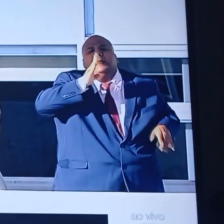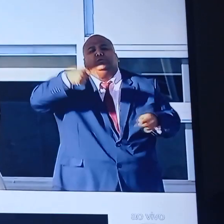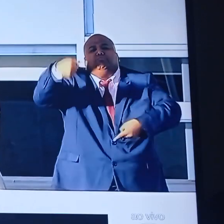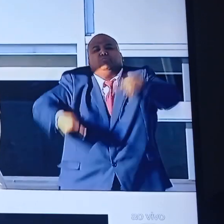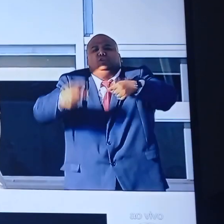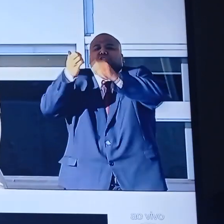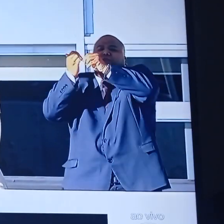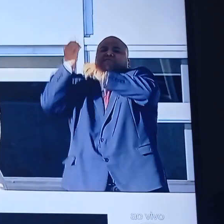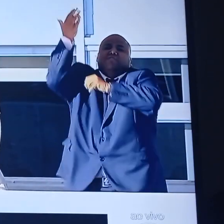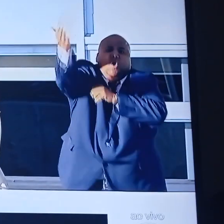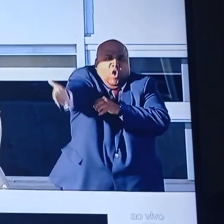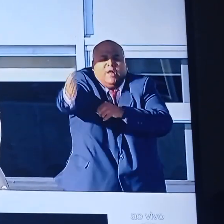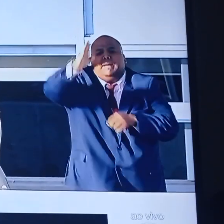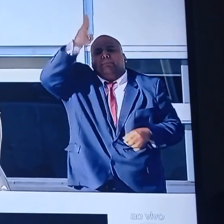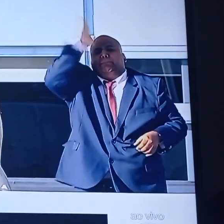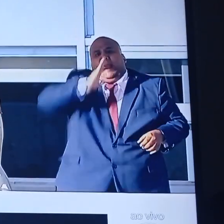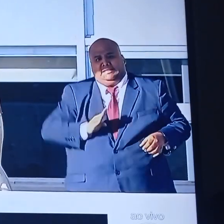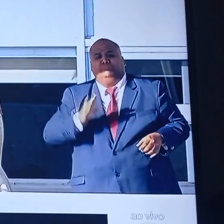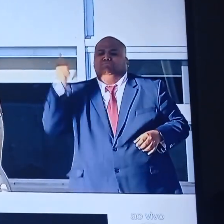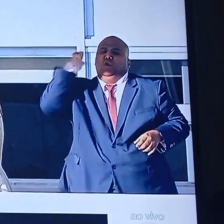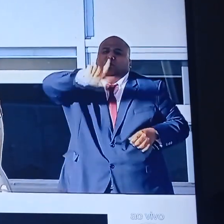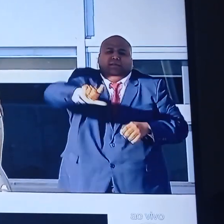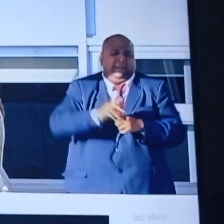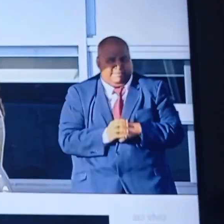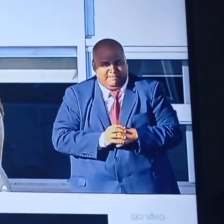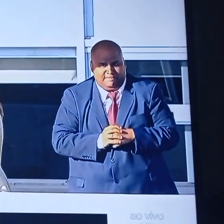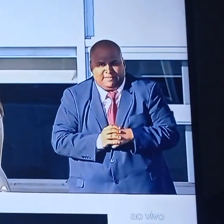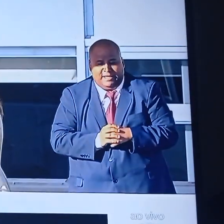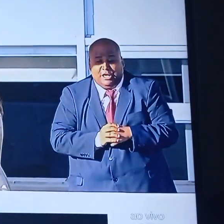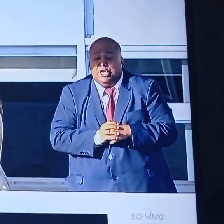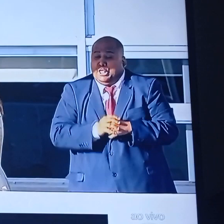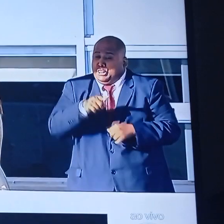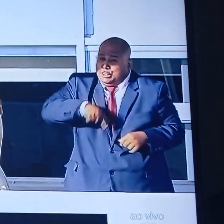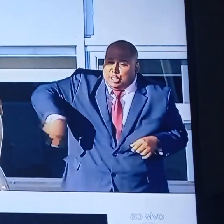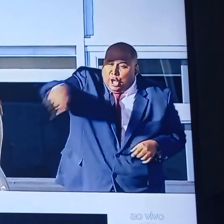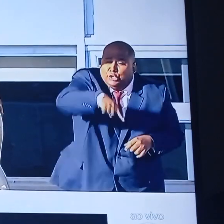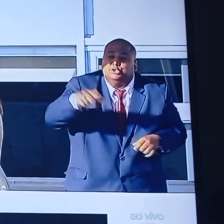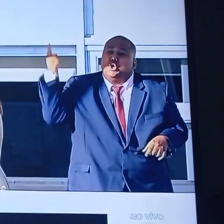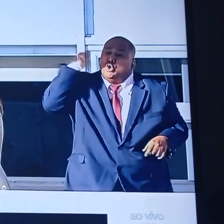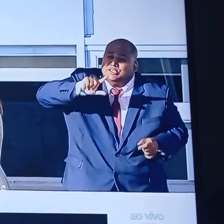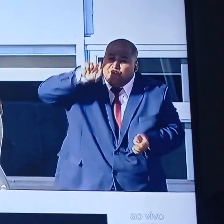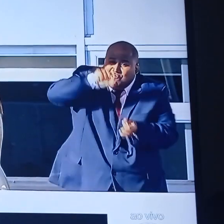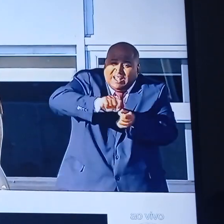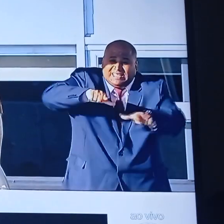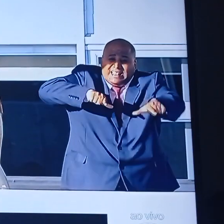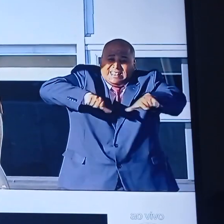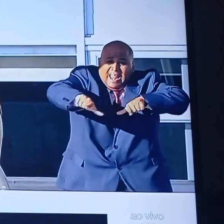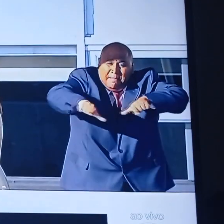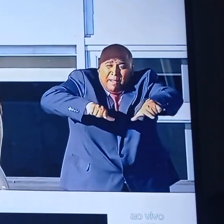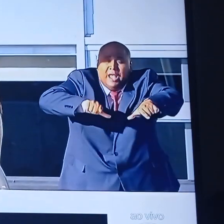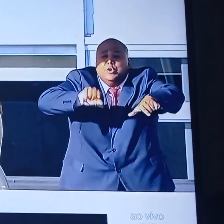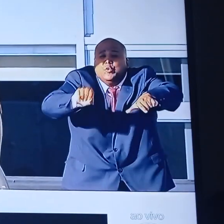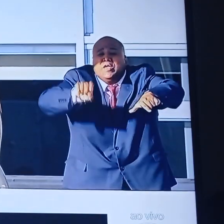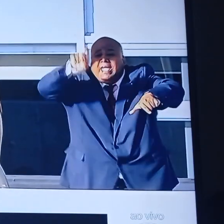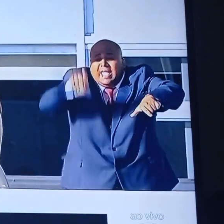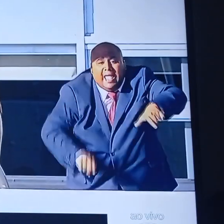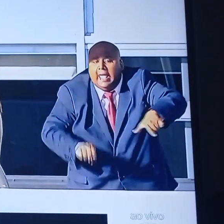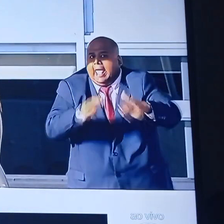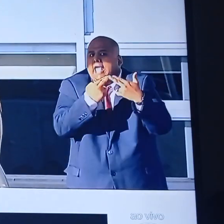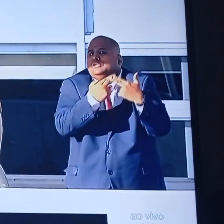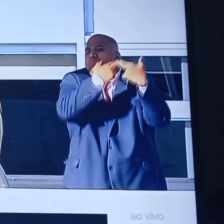política externa ativa e altiva. Fomos capazes de realizar tudo isso, cuidando com